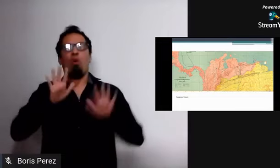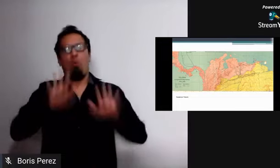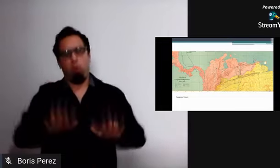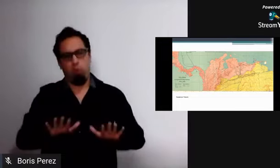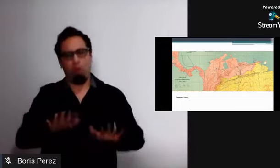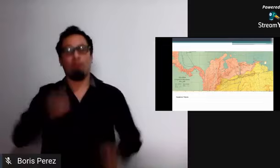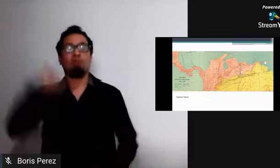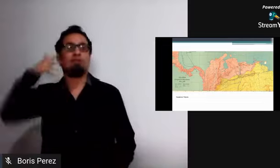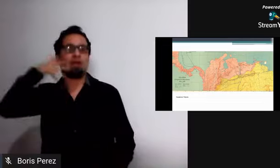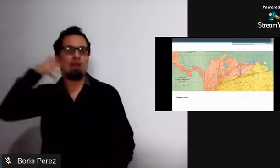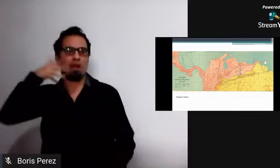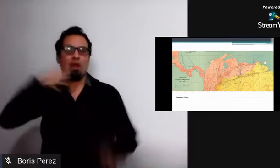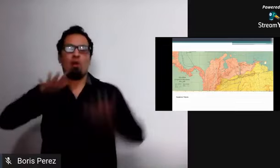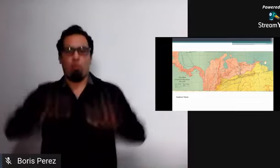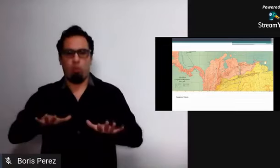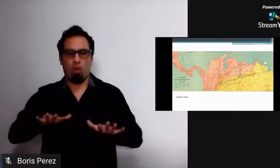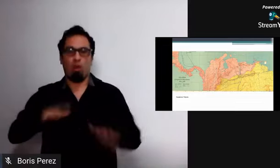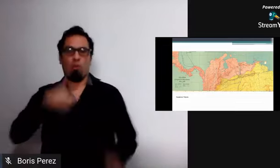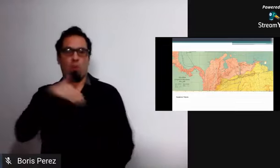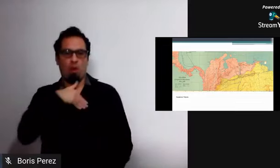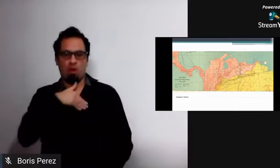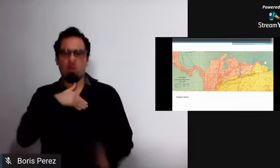a obtener.